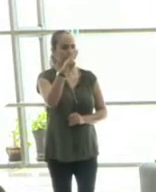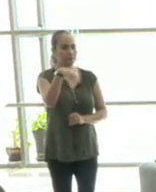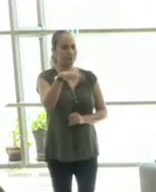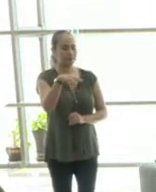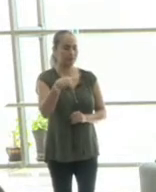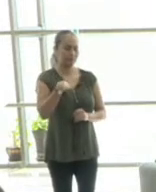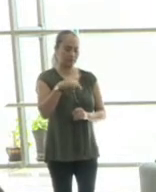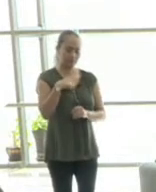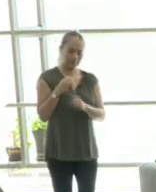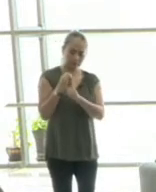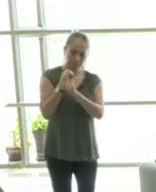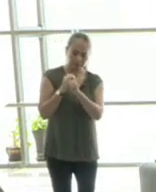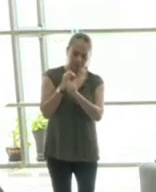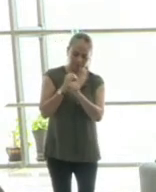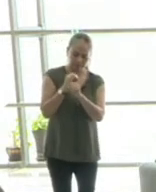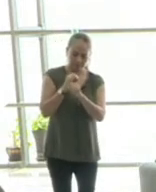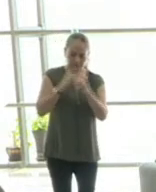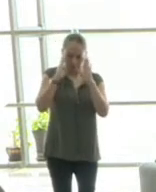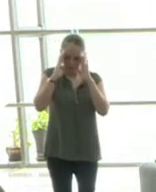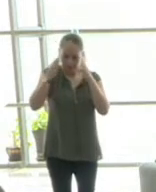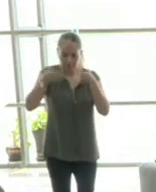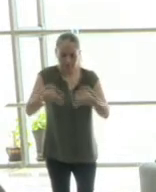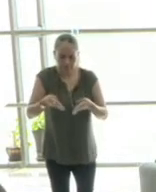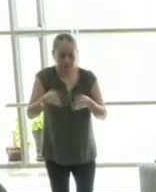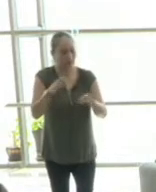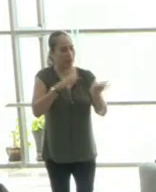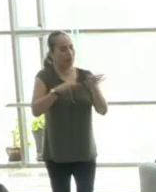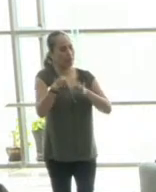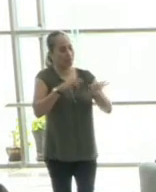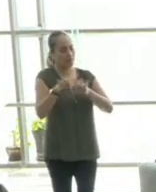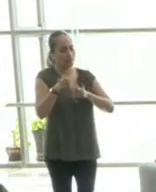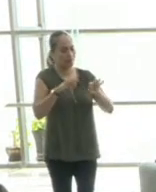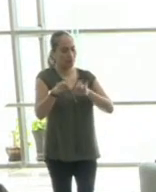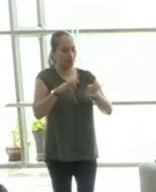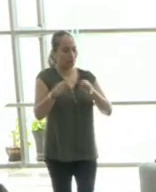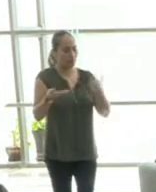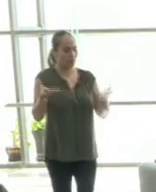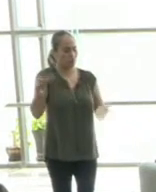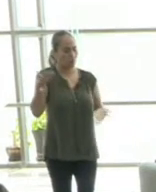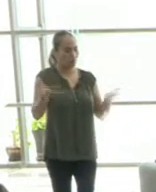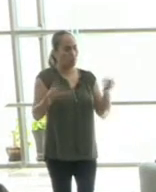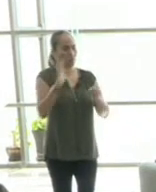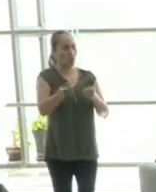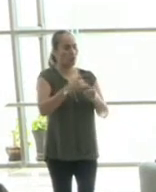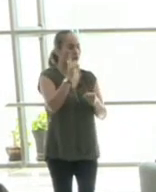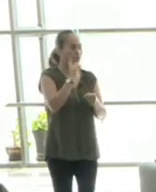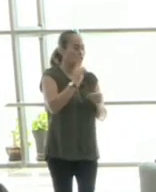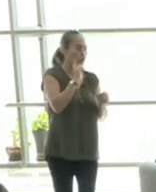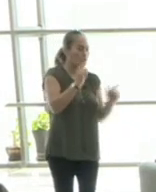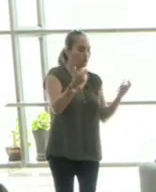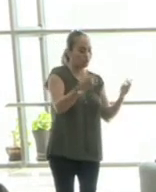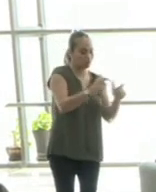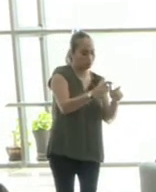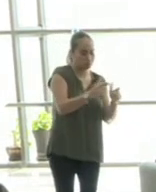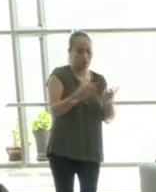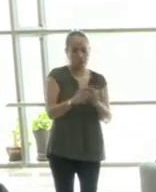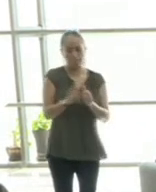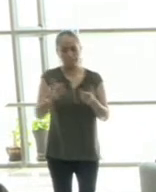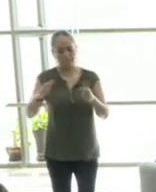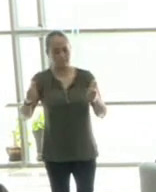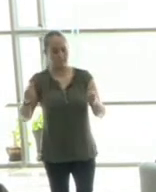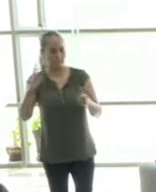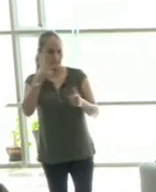estudio nos enfocamos mucho en La Brecha laboral en el tema laboral porque las mujeres participan menos que los hombres en el mercado laboral no